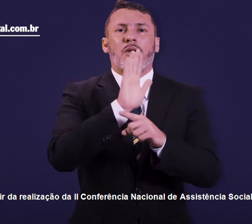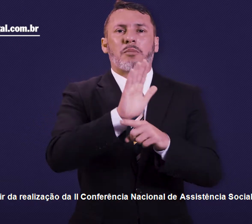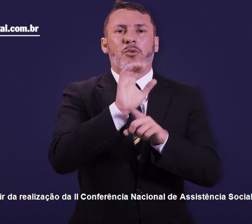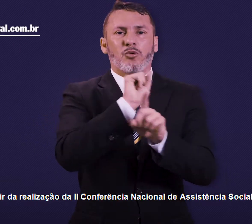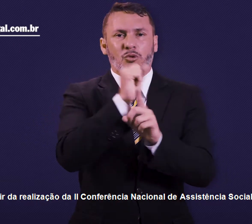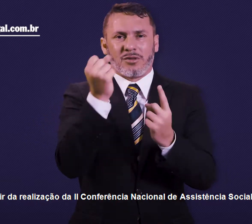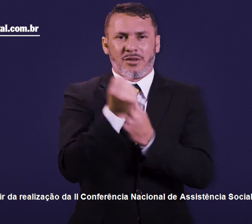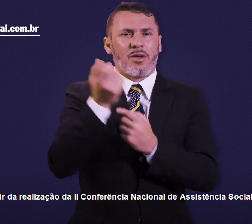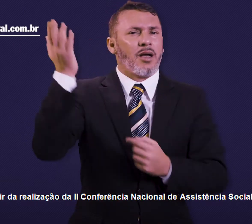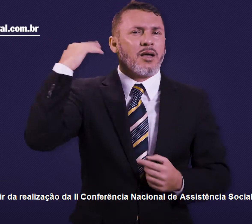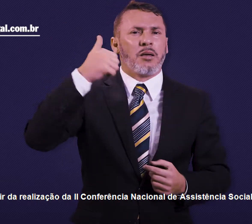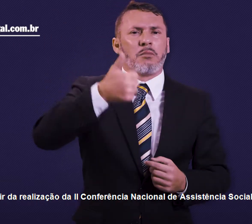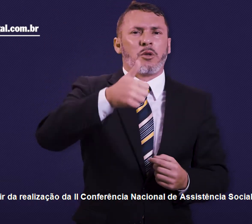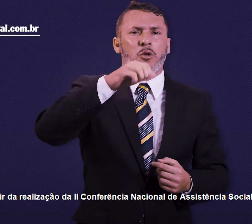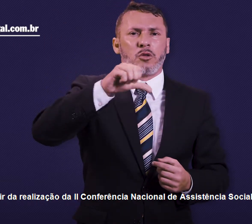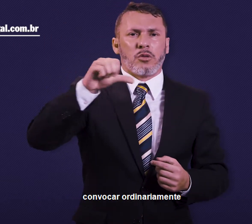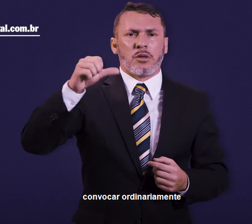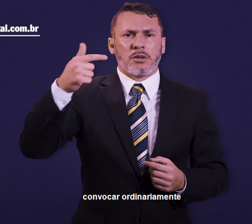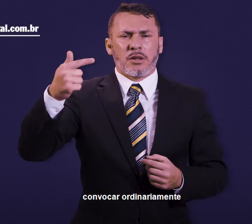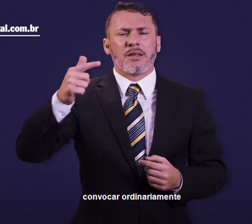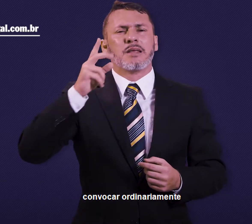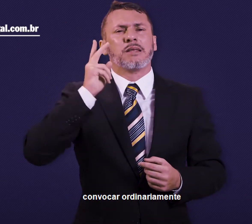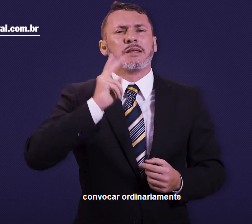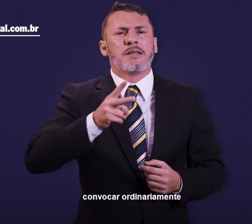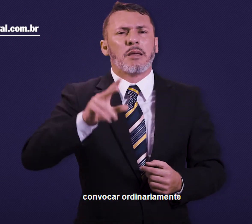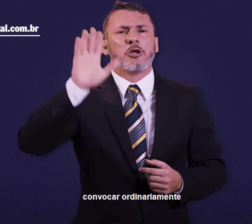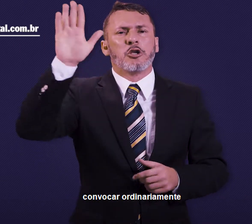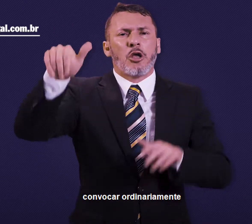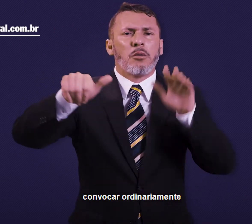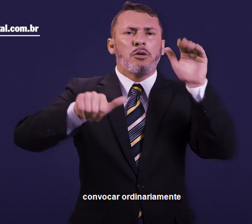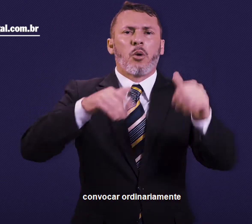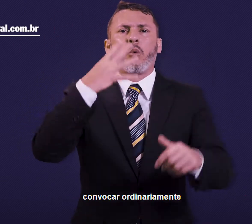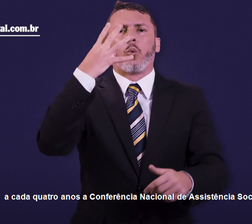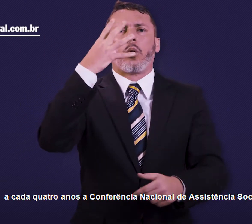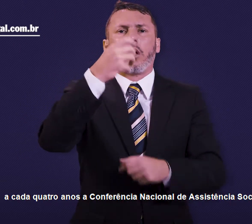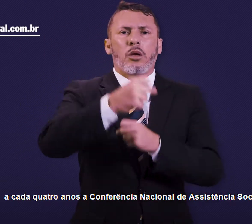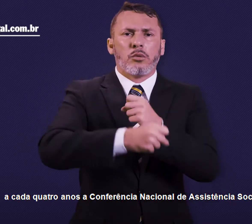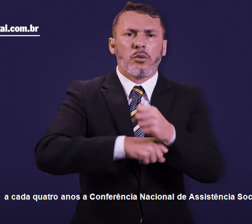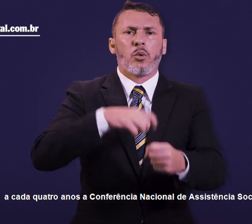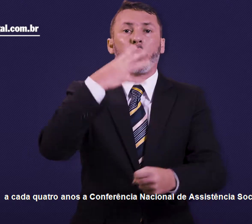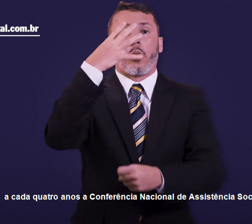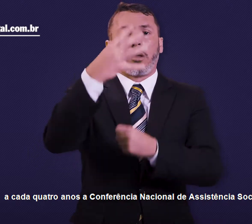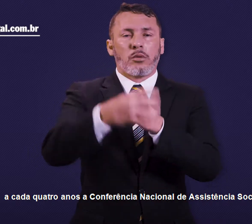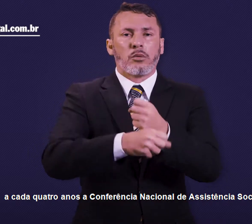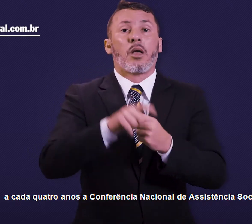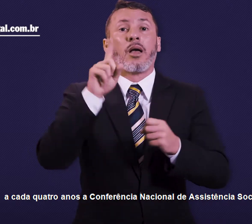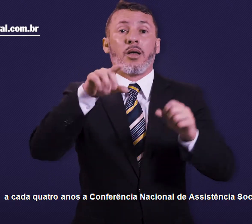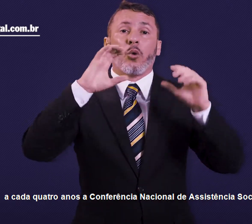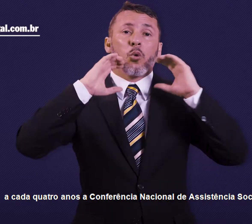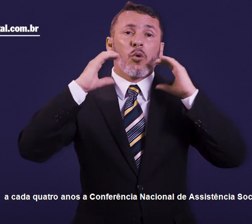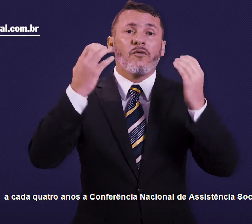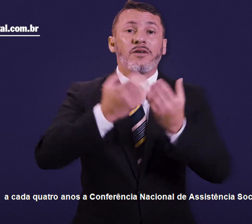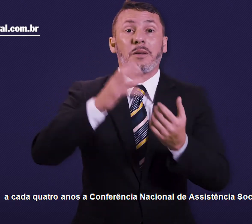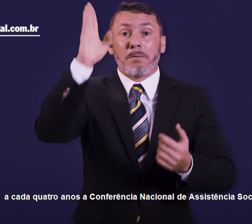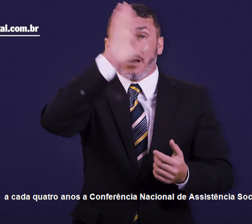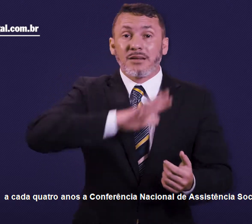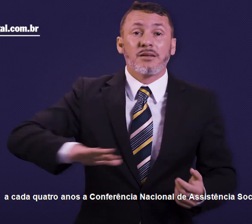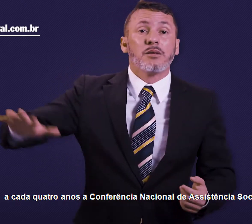em 1997, convocar ordinariamente a cada 4 anos a Conferência Nacional de Assistência